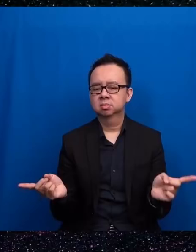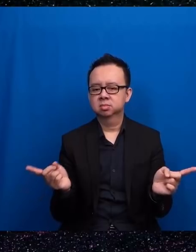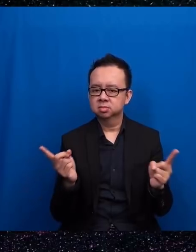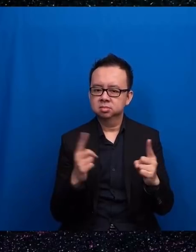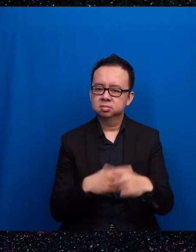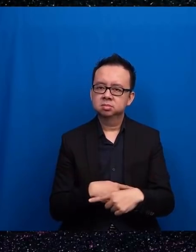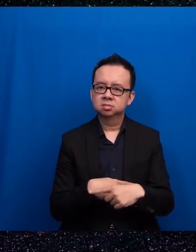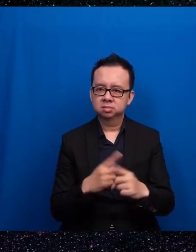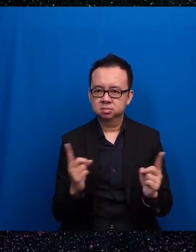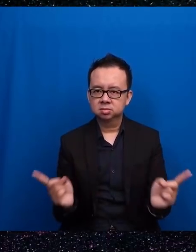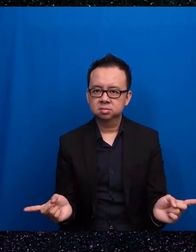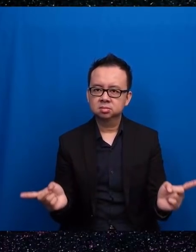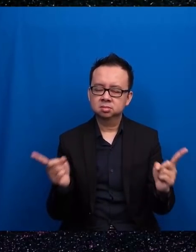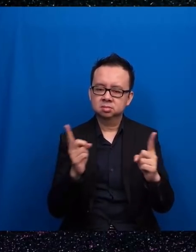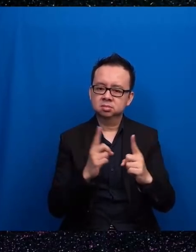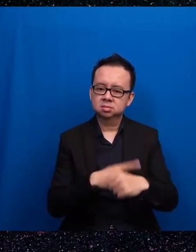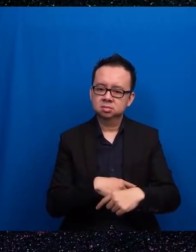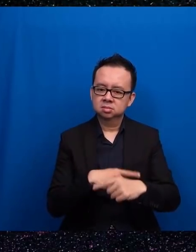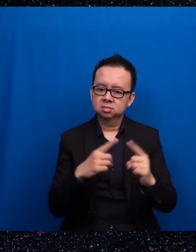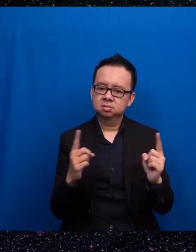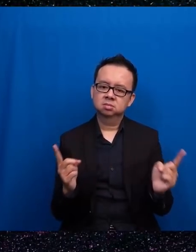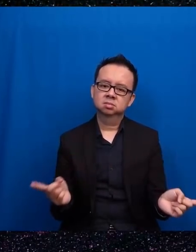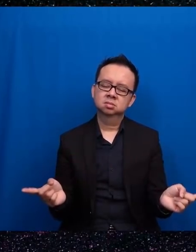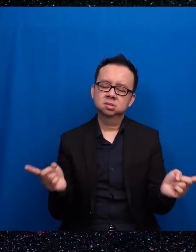Oramakayasana namayasana nanamayaso,